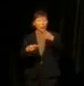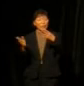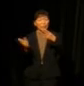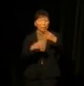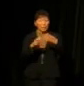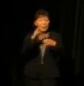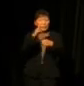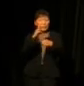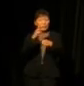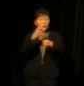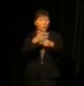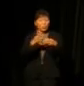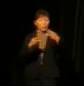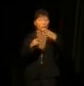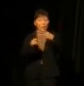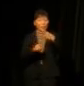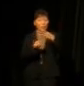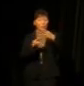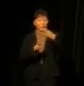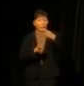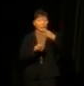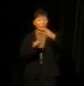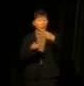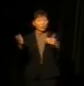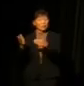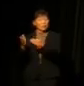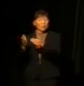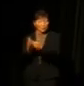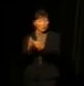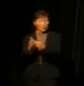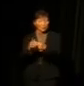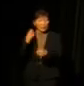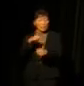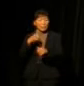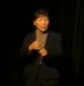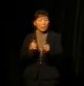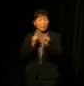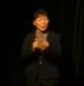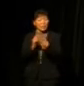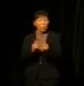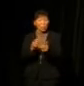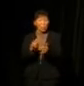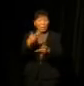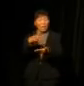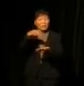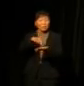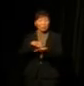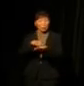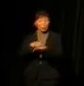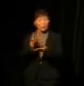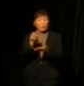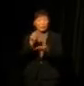24年3月31日まで南相馬市立鹿島小学校で校長をし